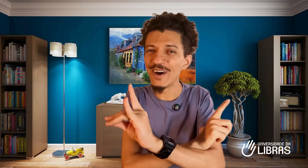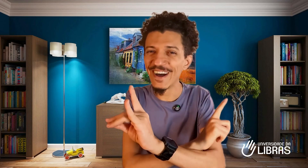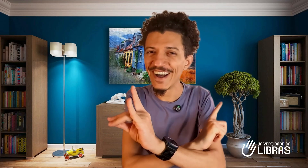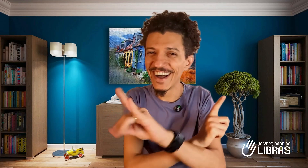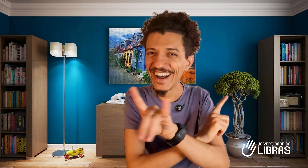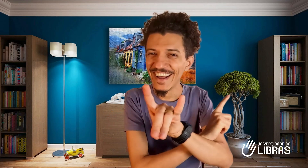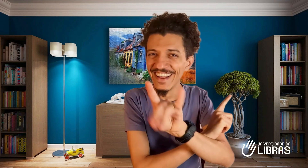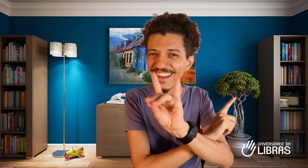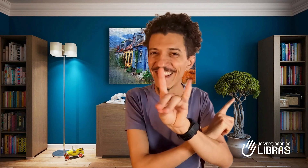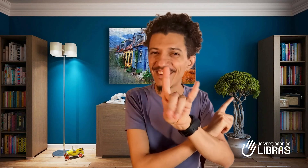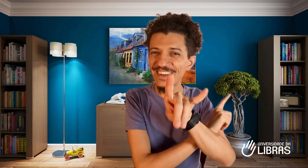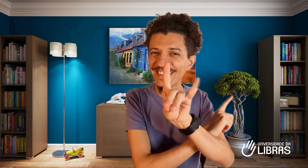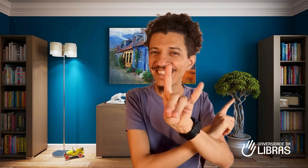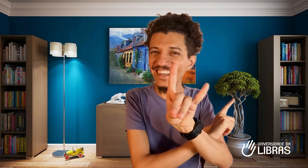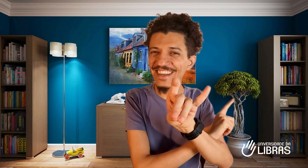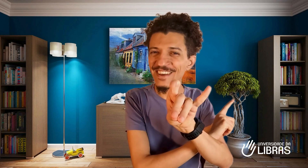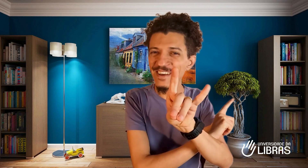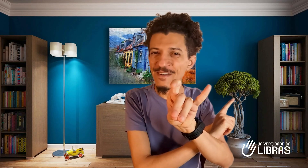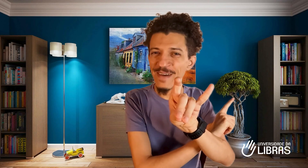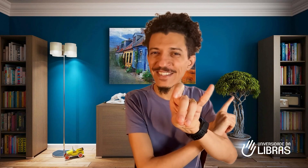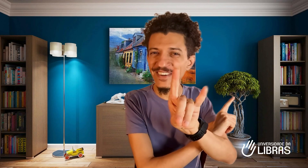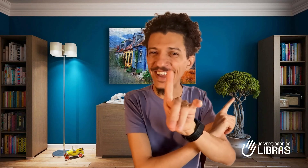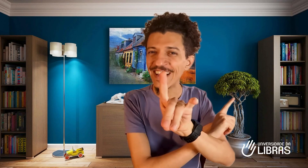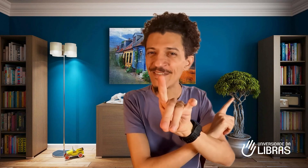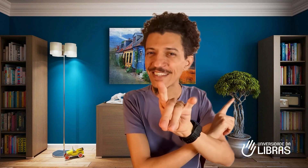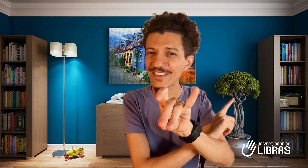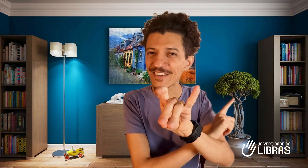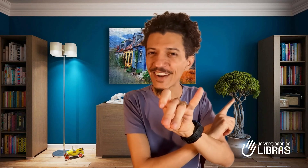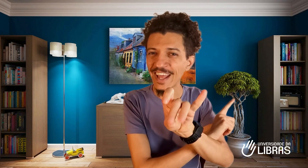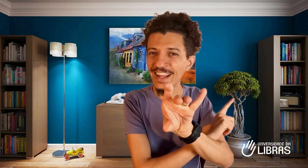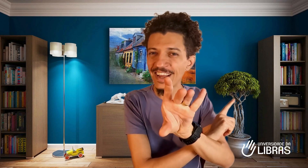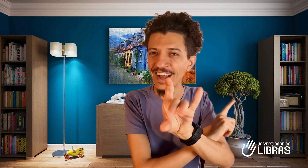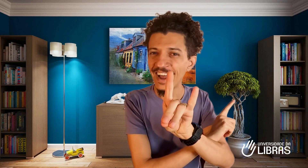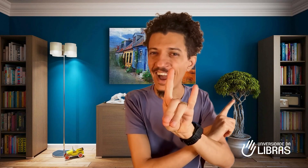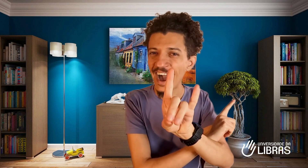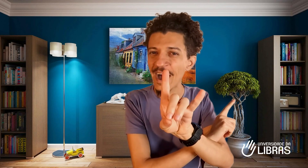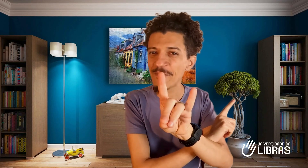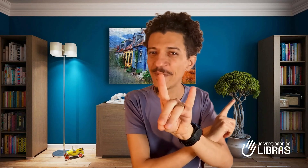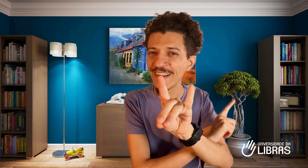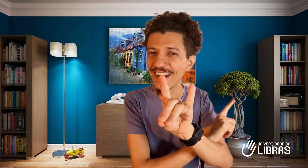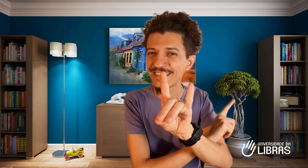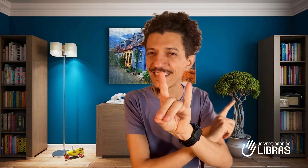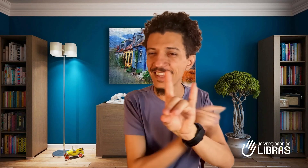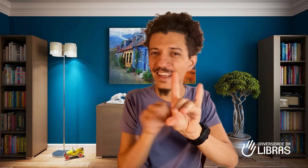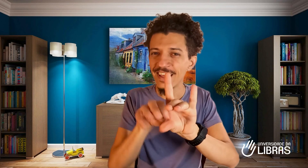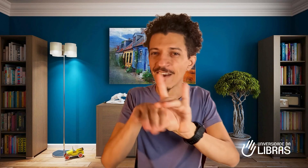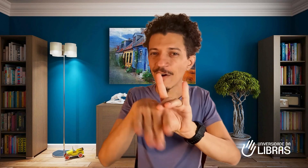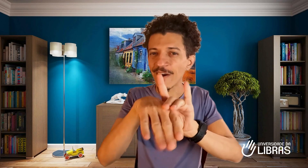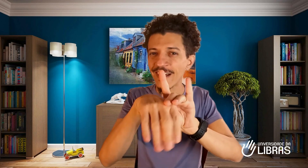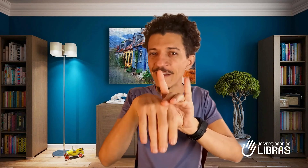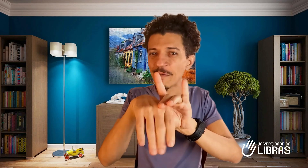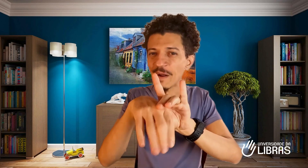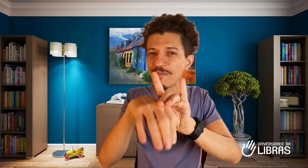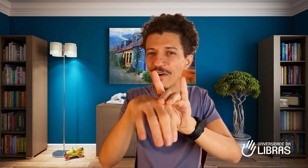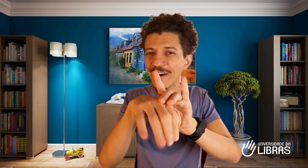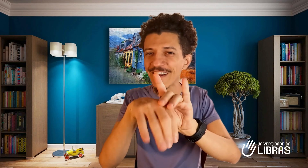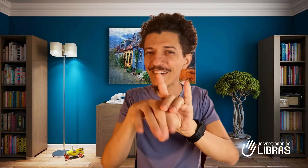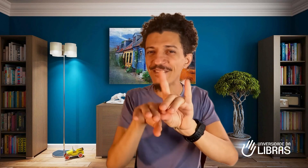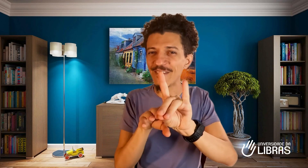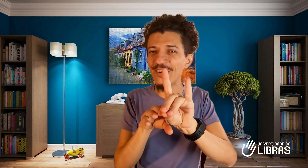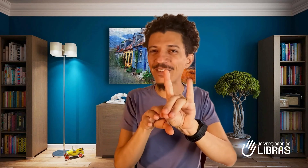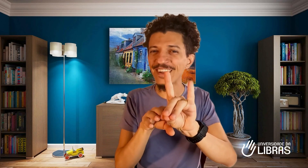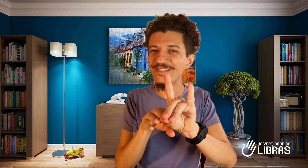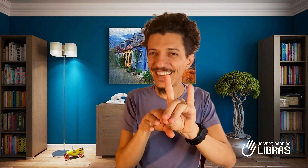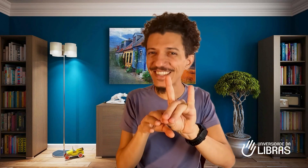rabo, ele vira assim, mexe a orelha, mexe a outra orelha, abre assim, coloca a língua para fora